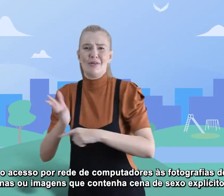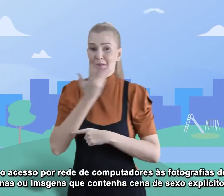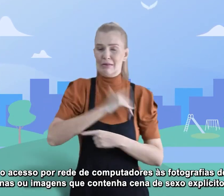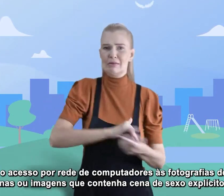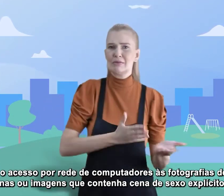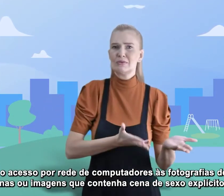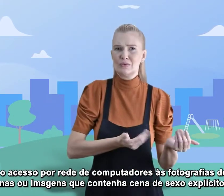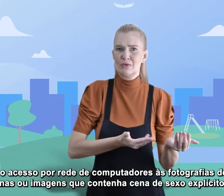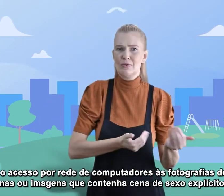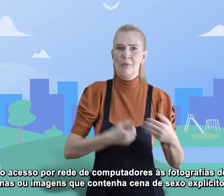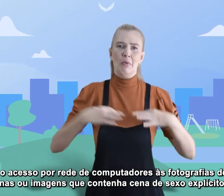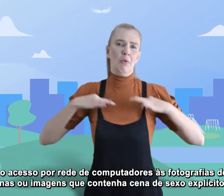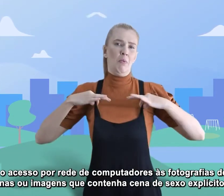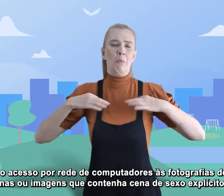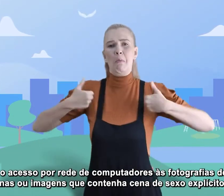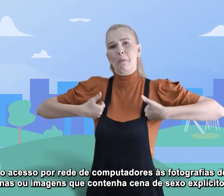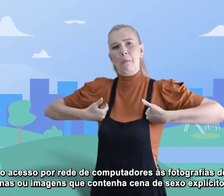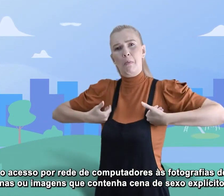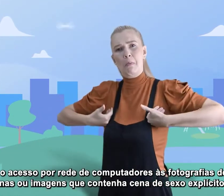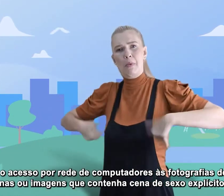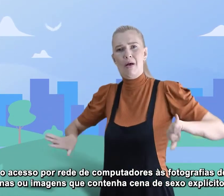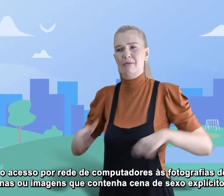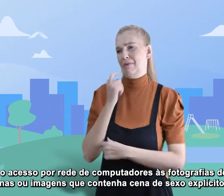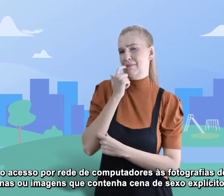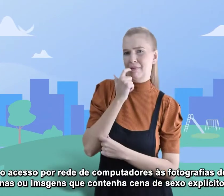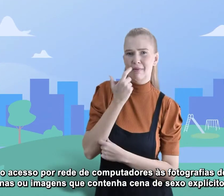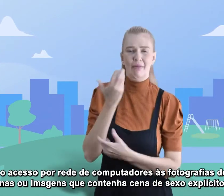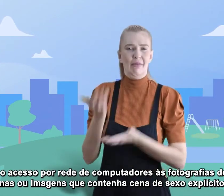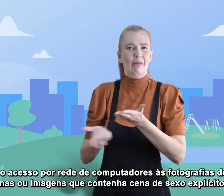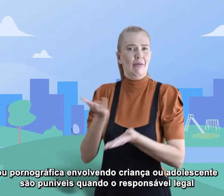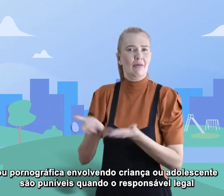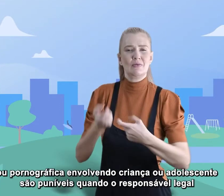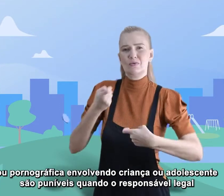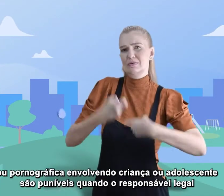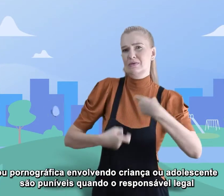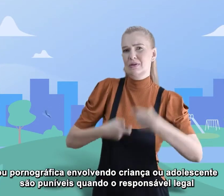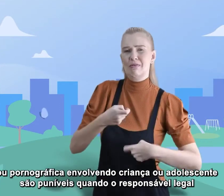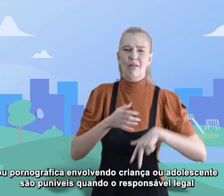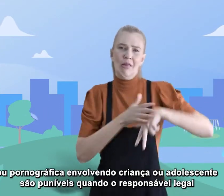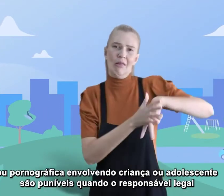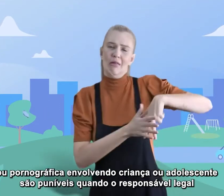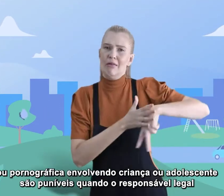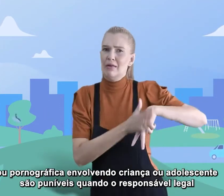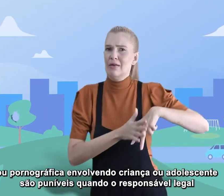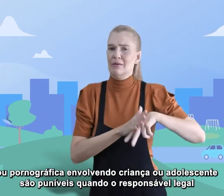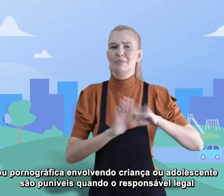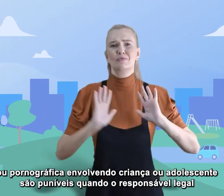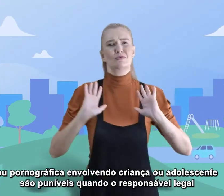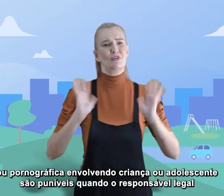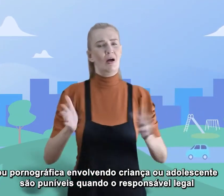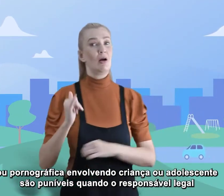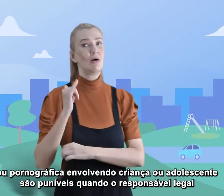ou imagens que contenha cena de sexo explícito ou pornográfica envolvendo criança ou